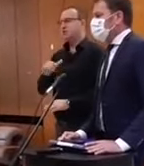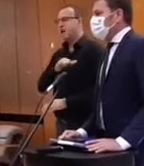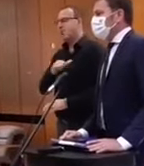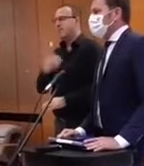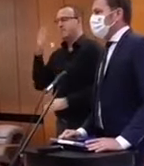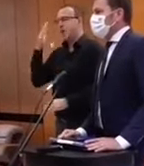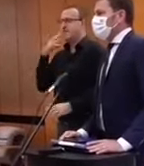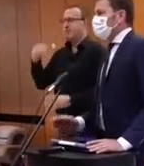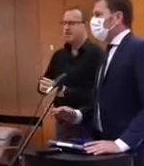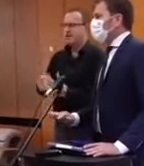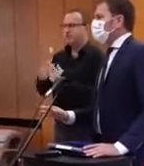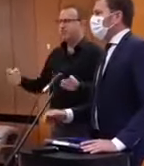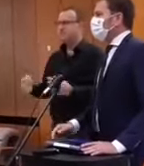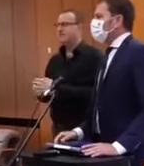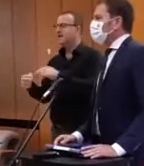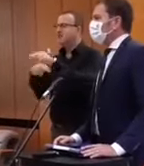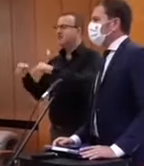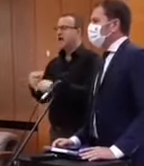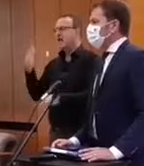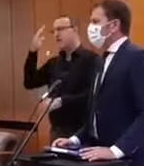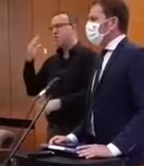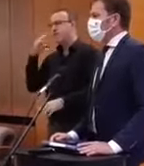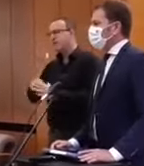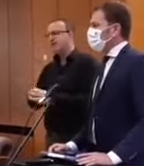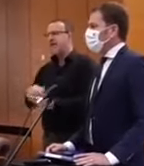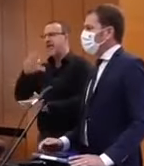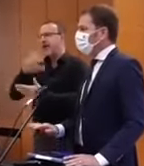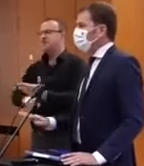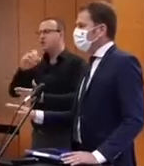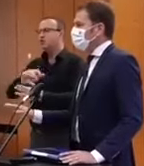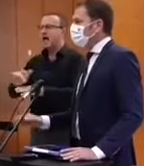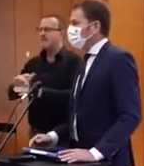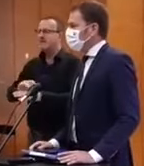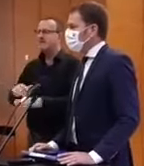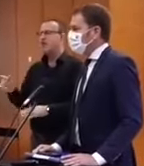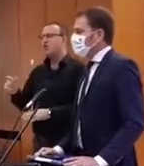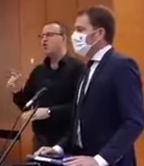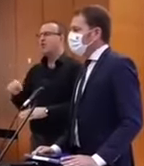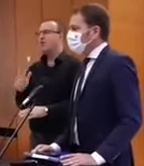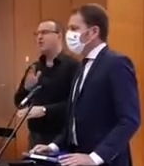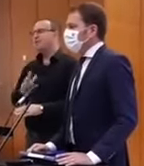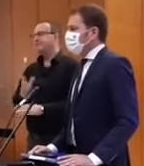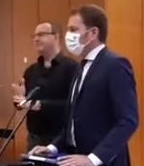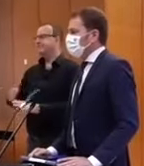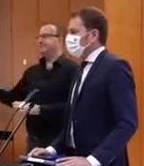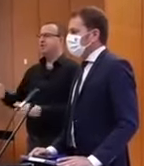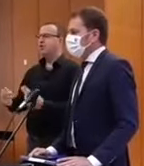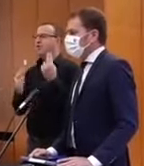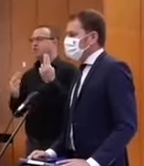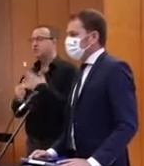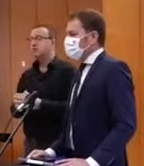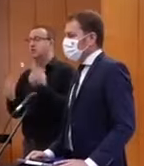Ja si myslím, že debata o nájomných bytoch a exekučných námestiach je skôr taká snaha odchýliť sa od podstaty. Podstata je debata